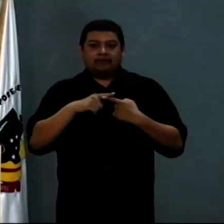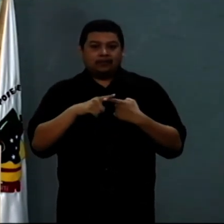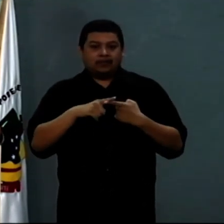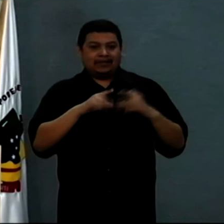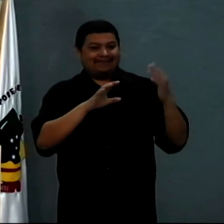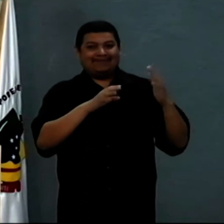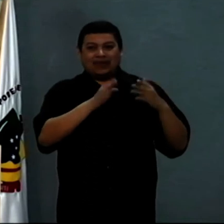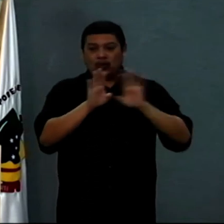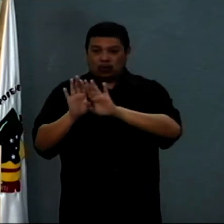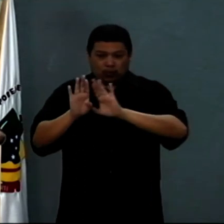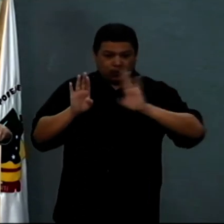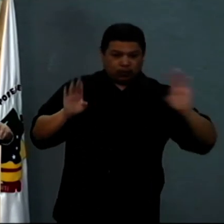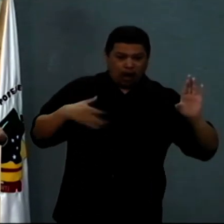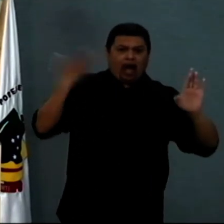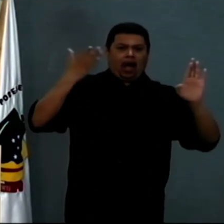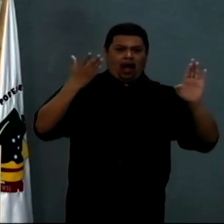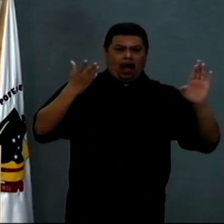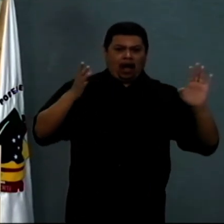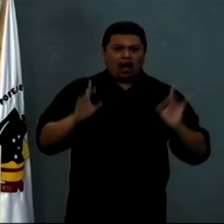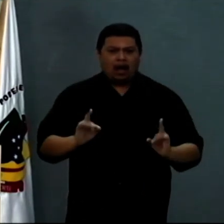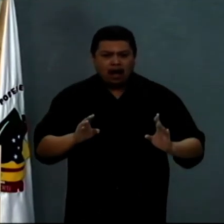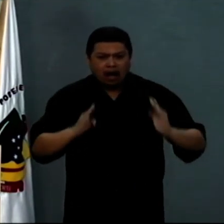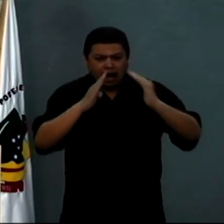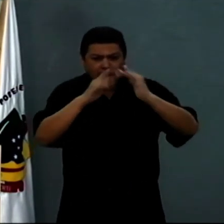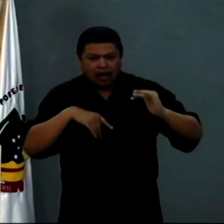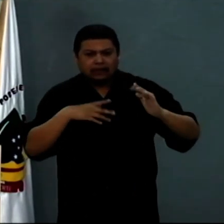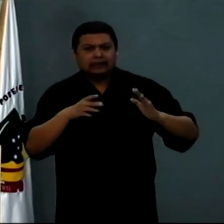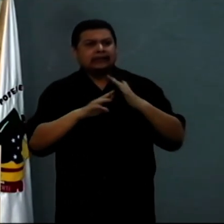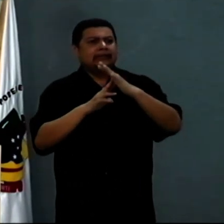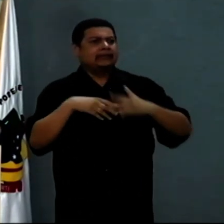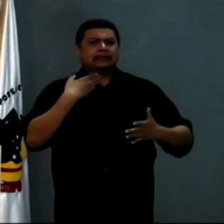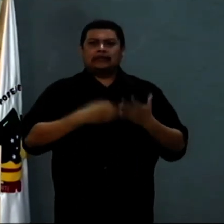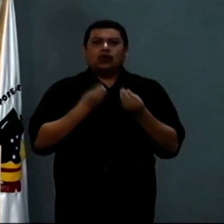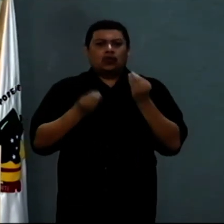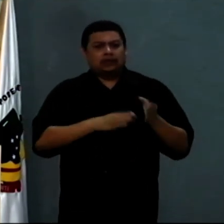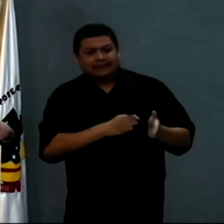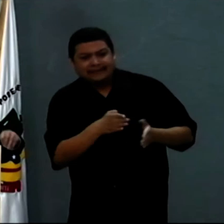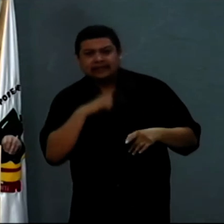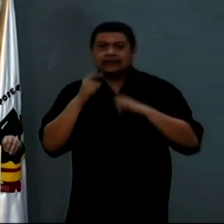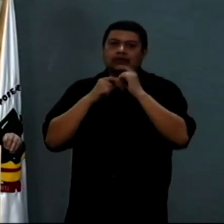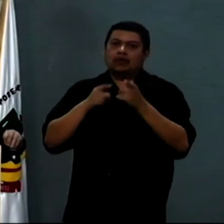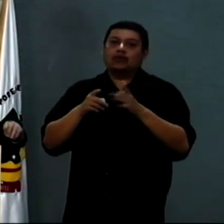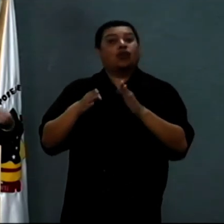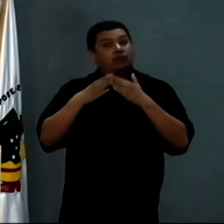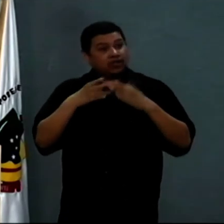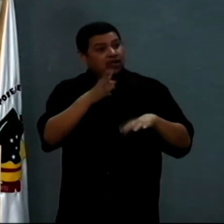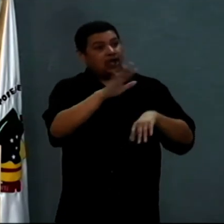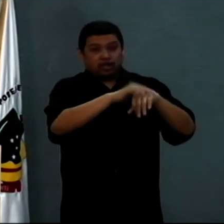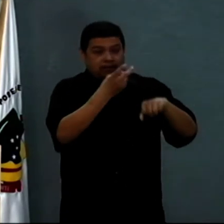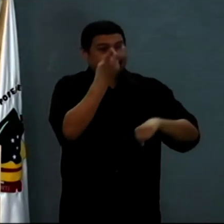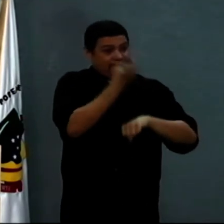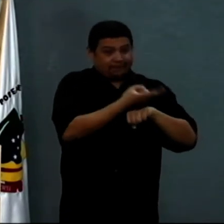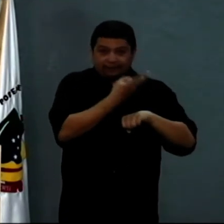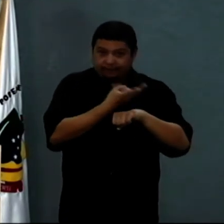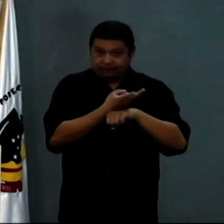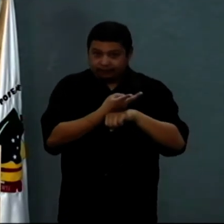sair. Então, esse ofício eu cobro do executivo, que chama a fiscalização, chama